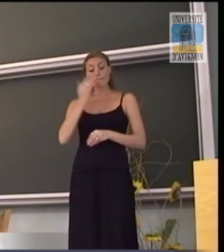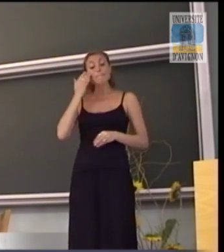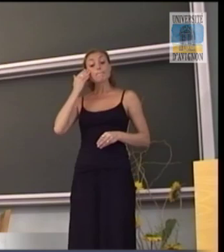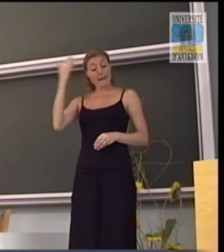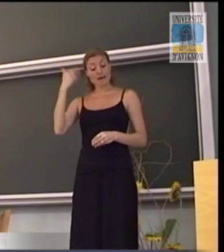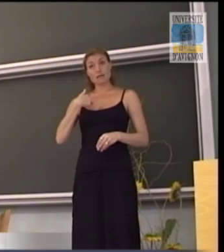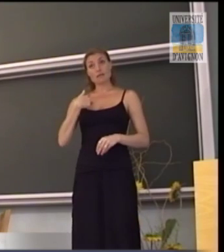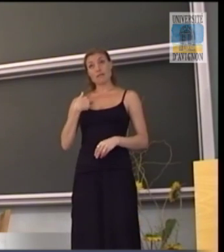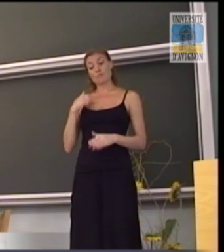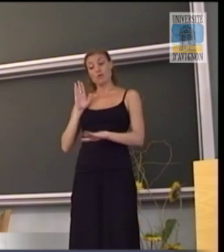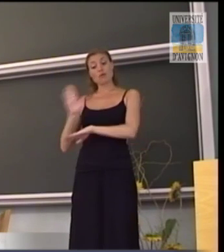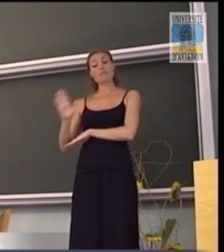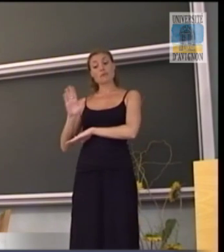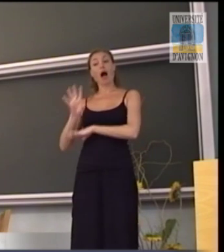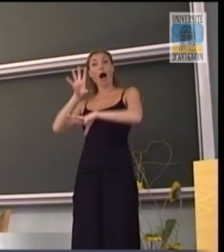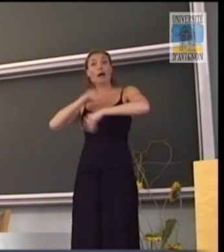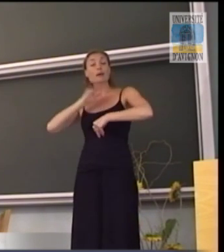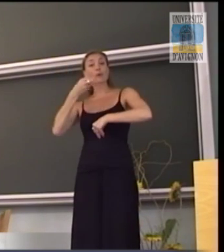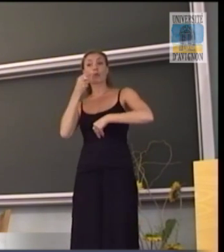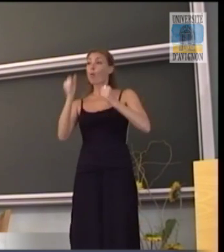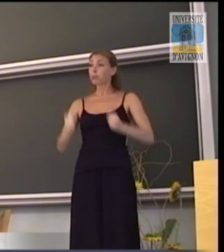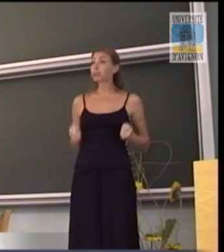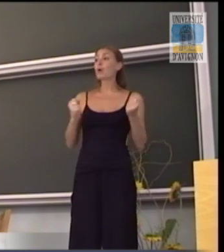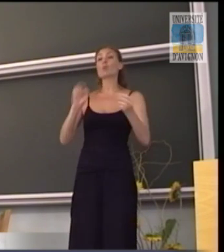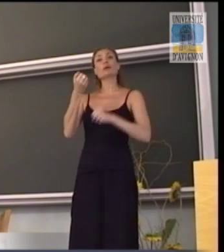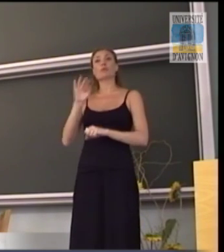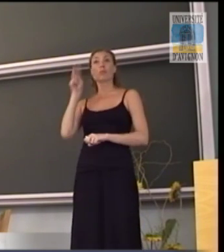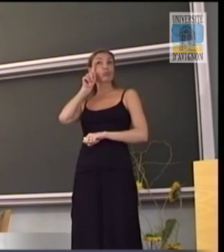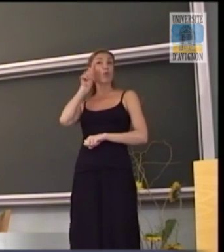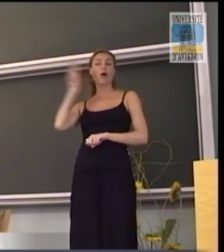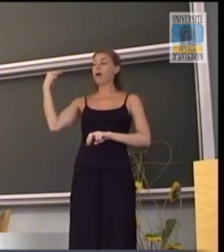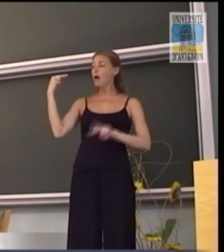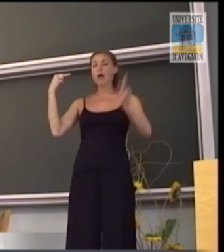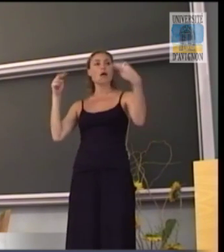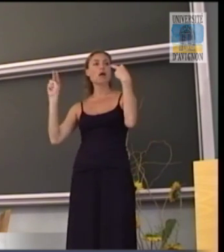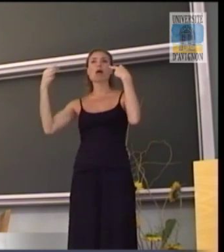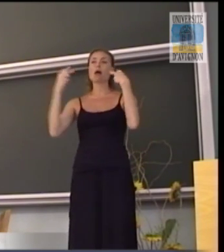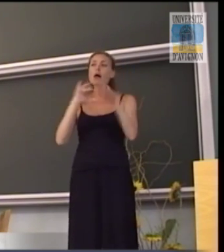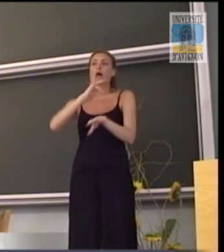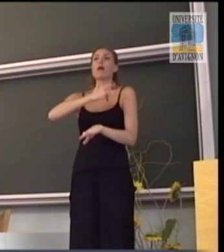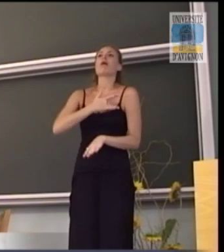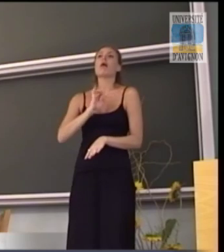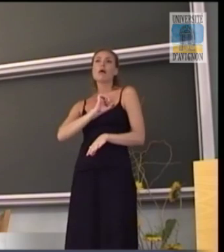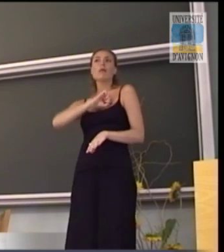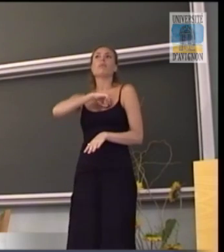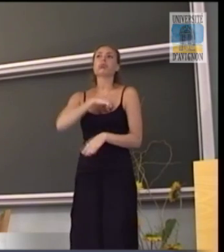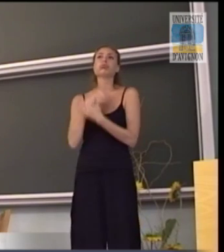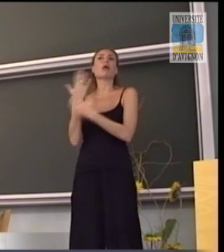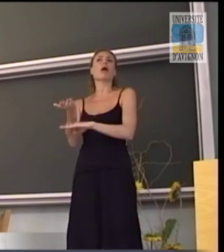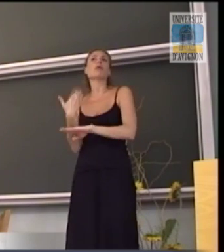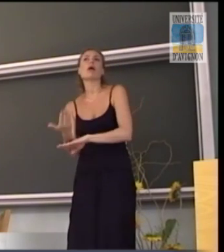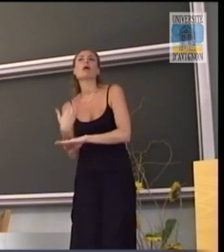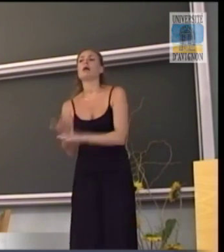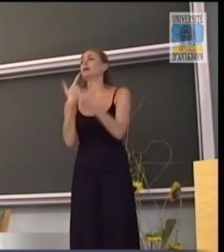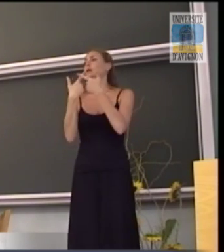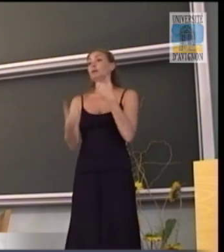accepterions-nous d'être différents et d'être l'objet du regard, l'objet de la compassion, l'objet de la charité. Pourquoi ?